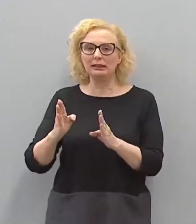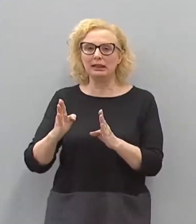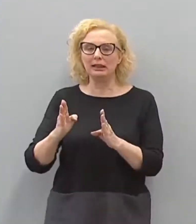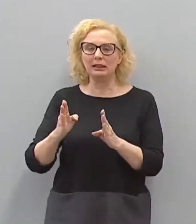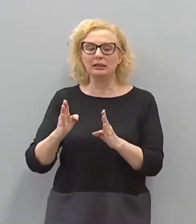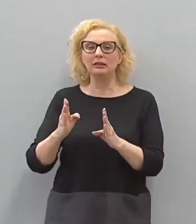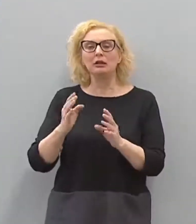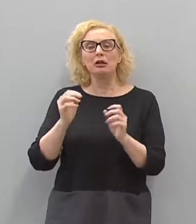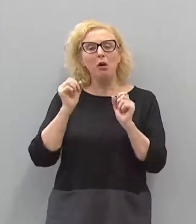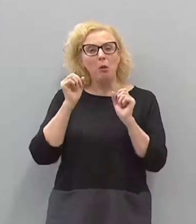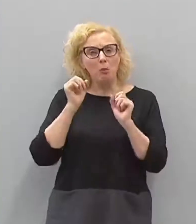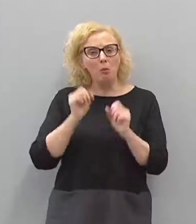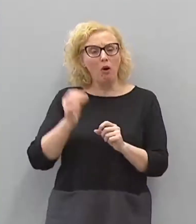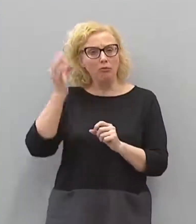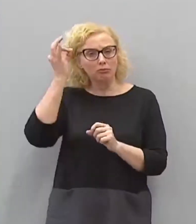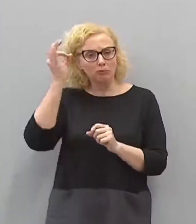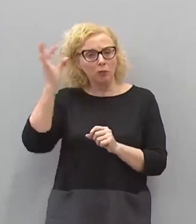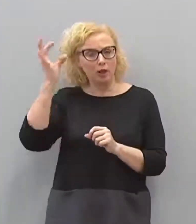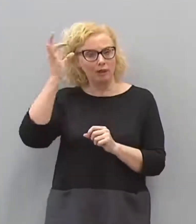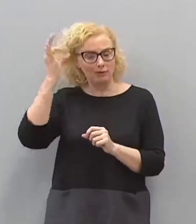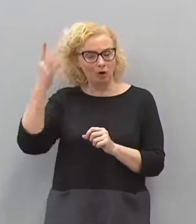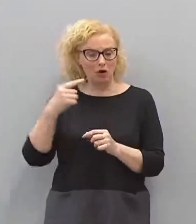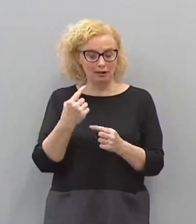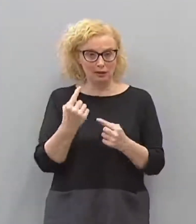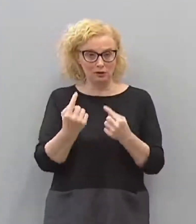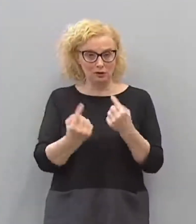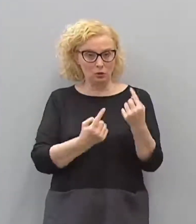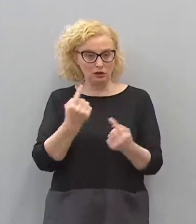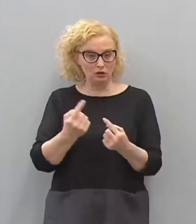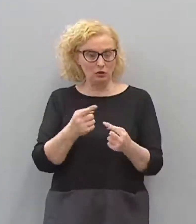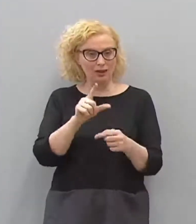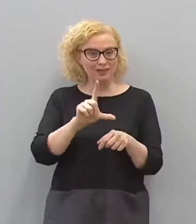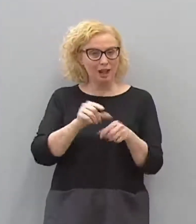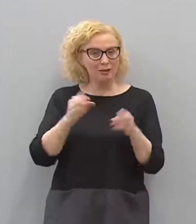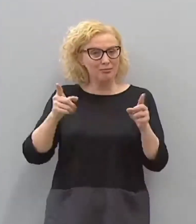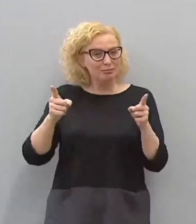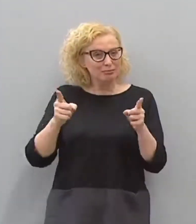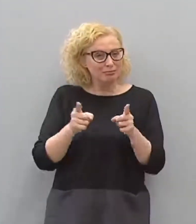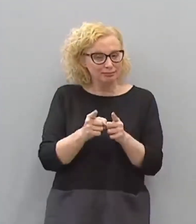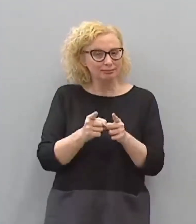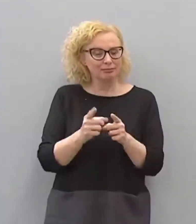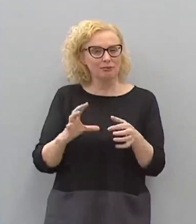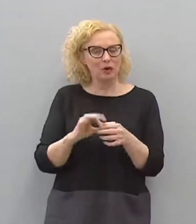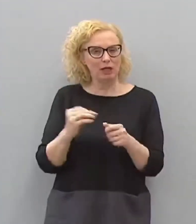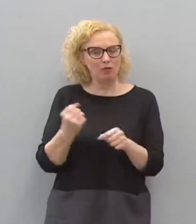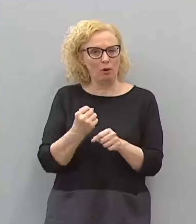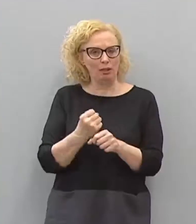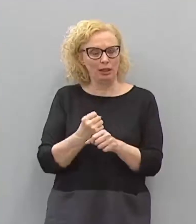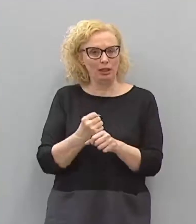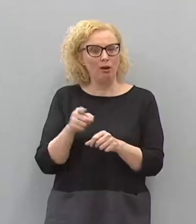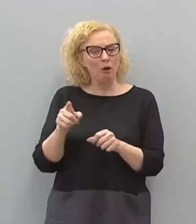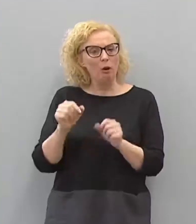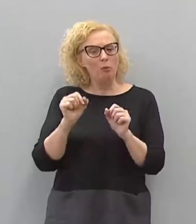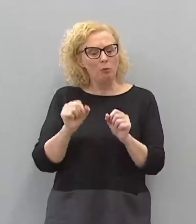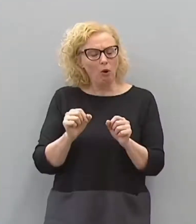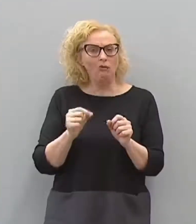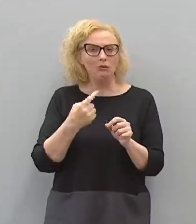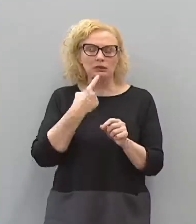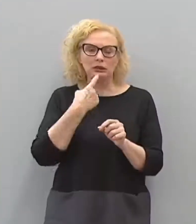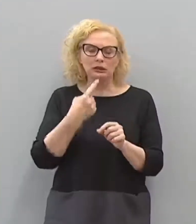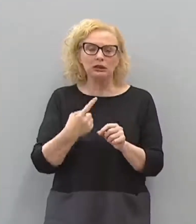potrà diciamo ridurre le tempistiche legate alle opere potrà definire le modalità